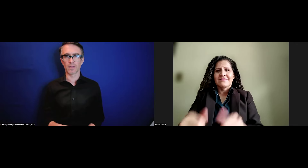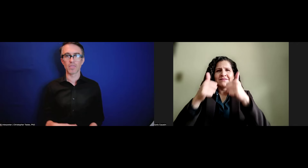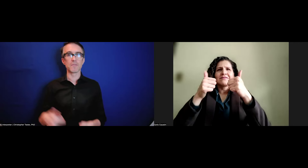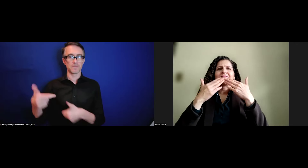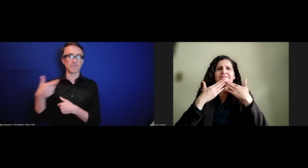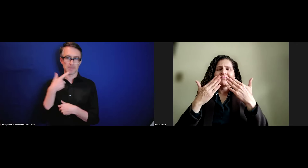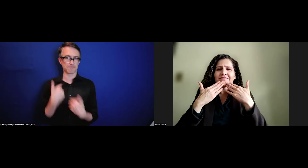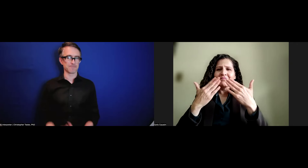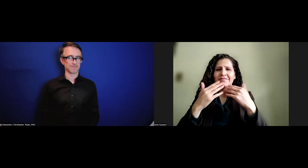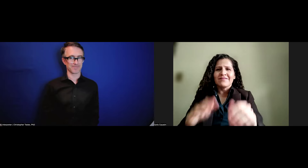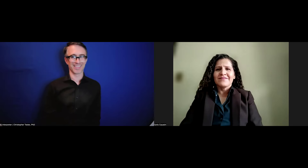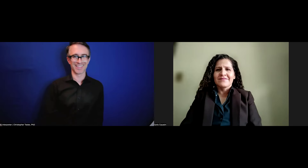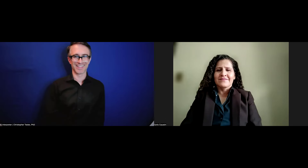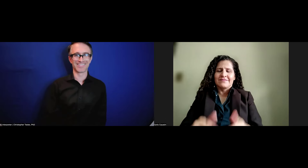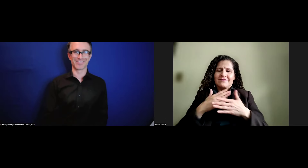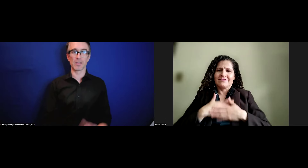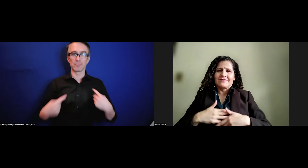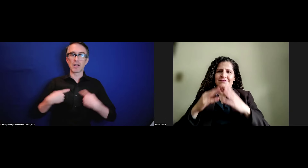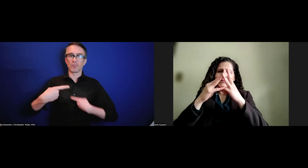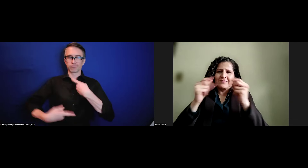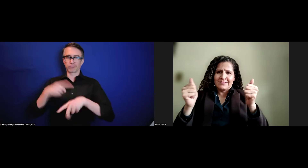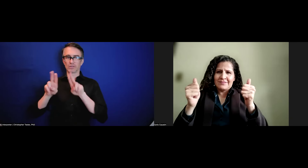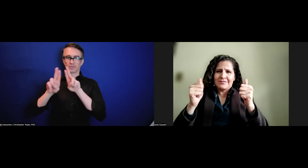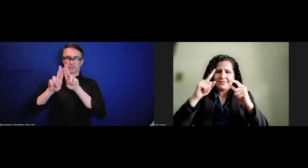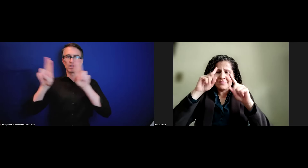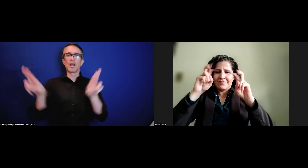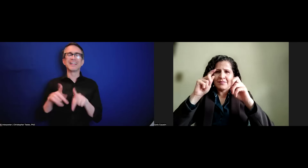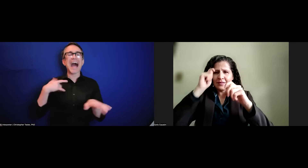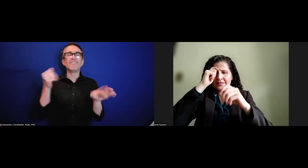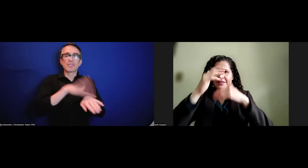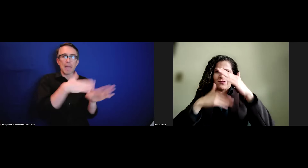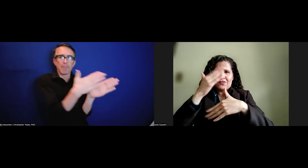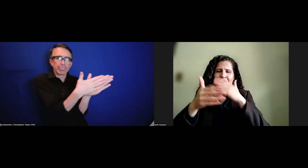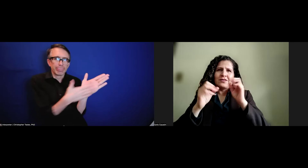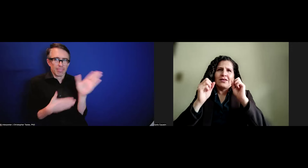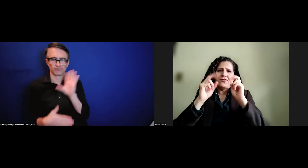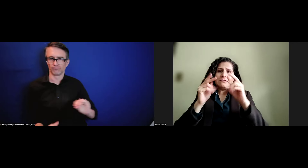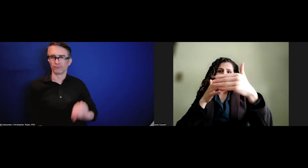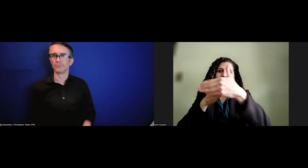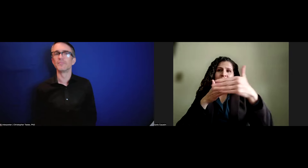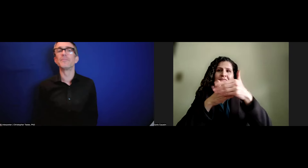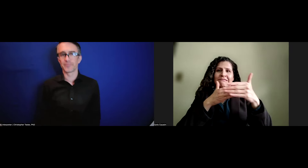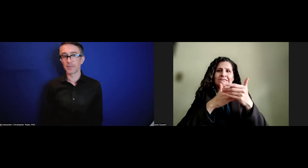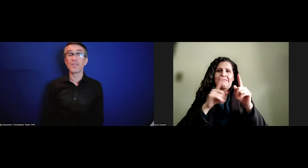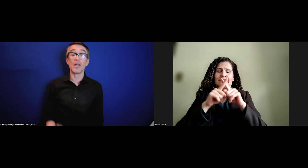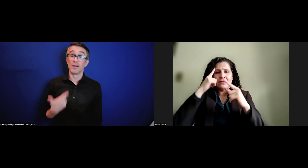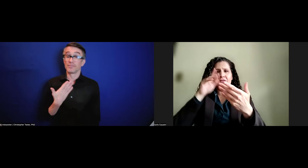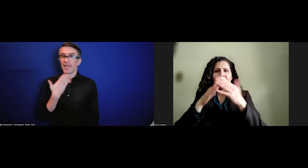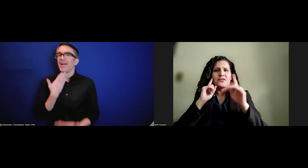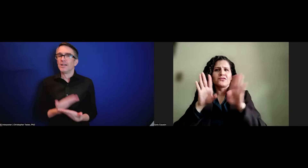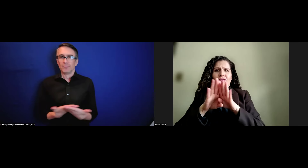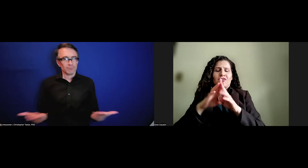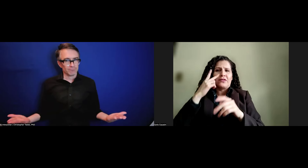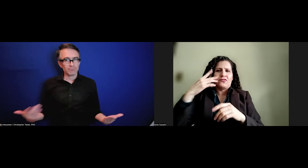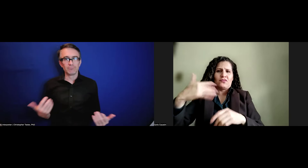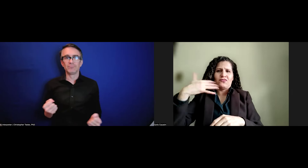We can start, we are ready. Perfecto. Bien. Ya después de haber Perfect. solucionado este problema